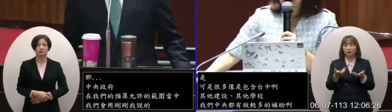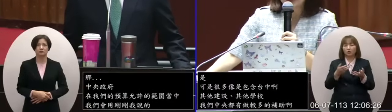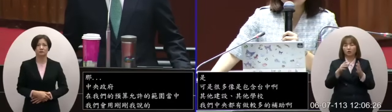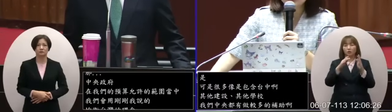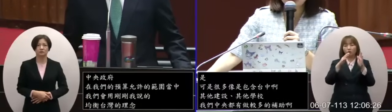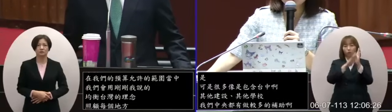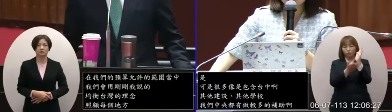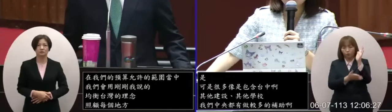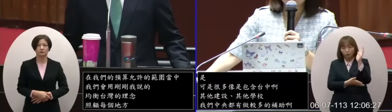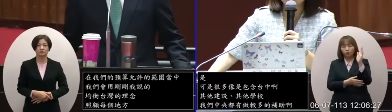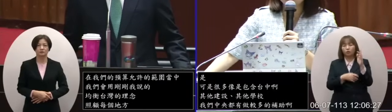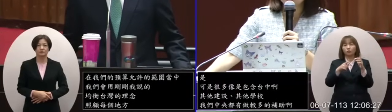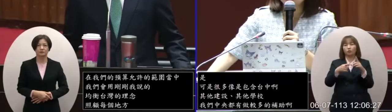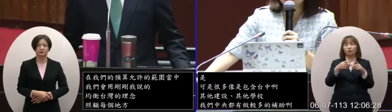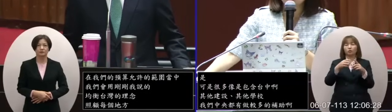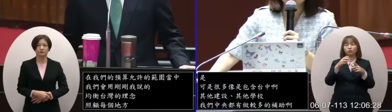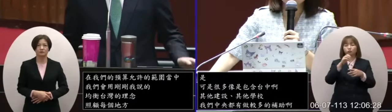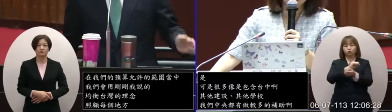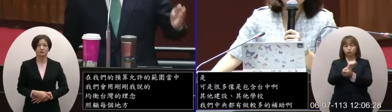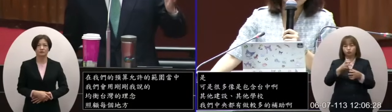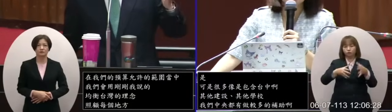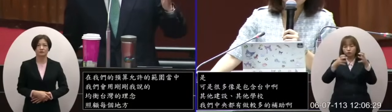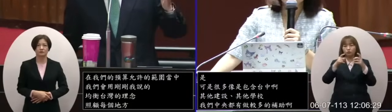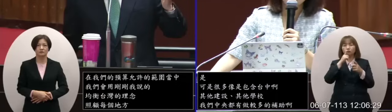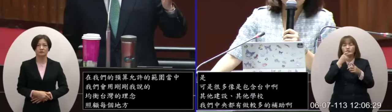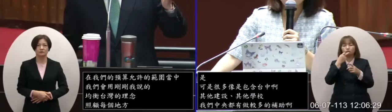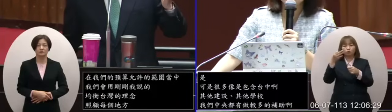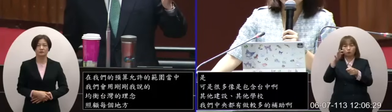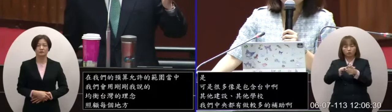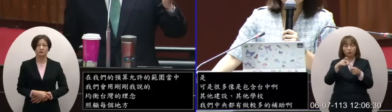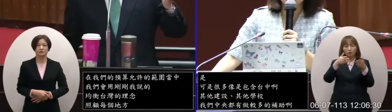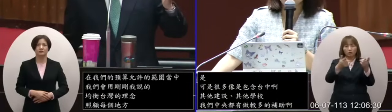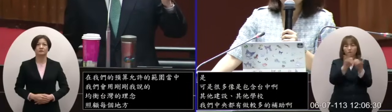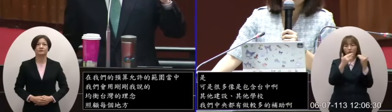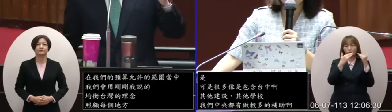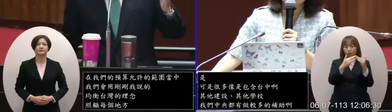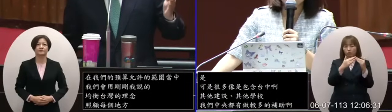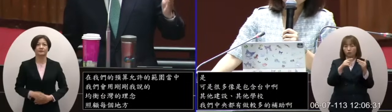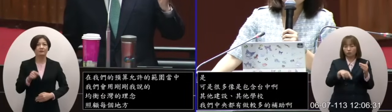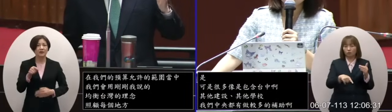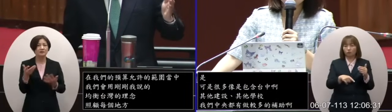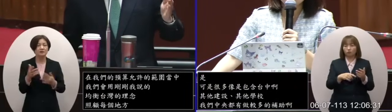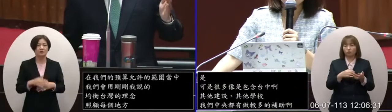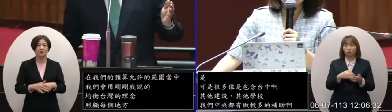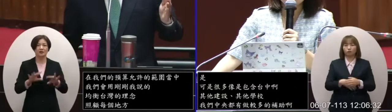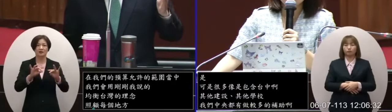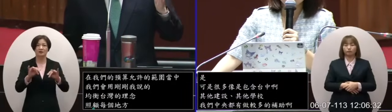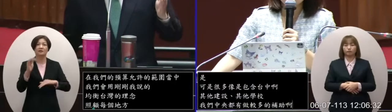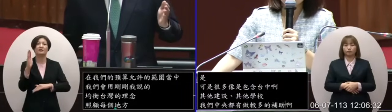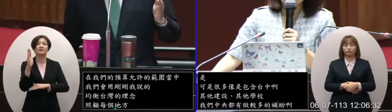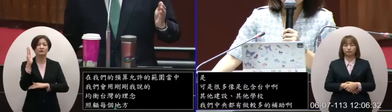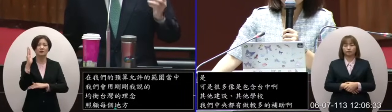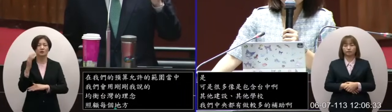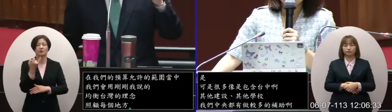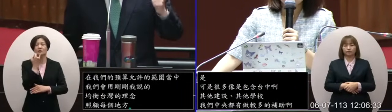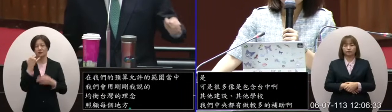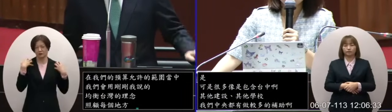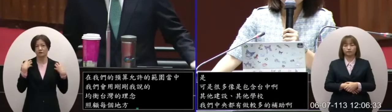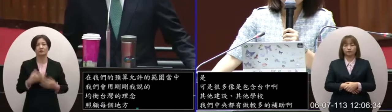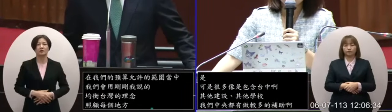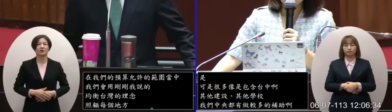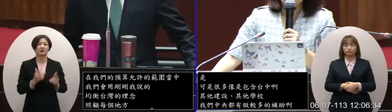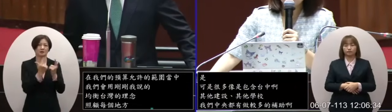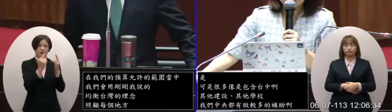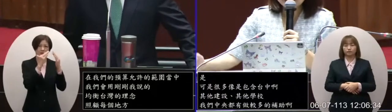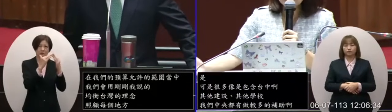剥落啊掉这个补助，这个补助中央就对台北市的部分就 这个属于地方自治事项，台北市政府应该勇